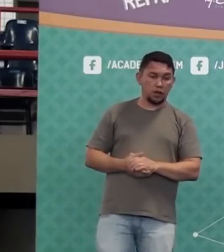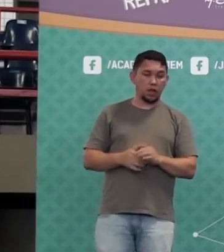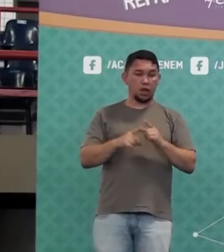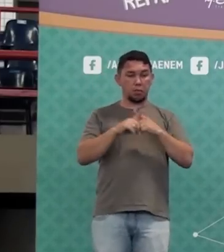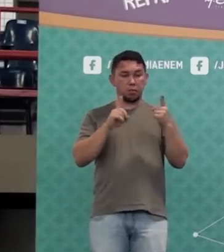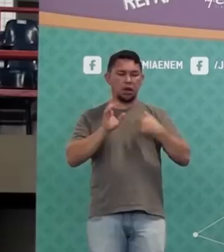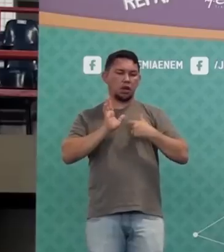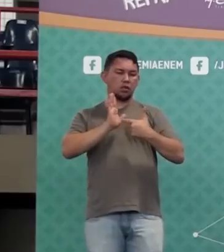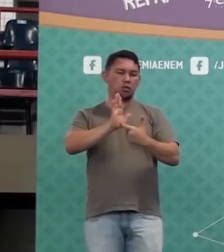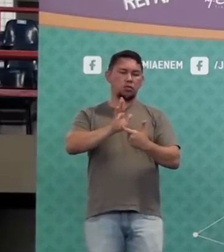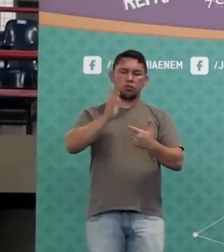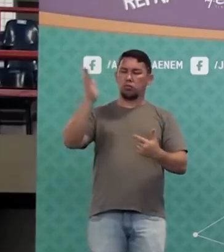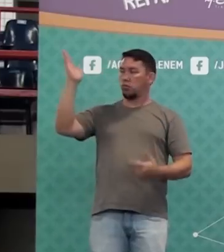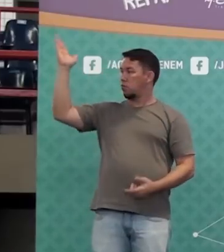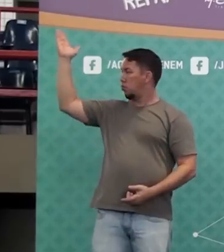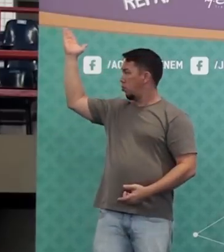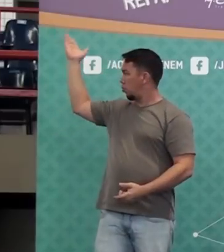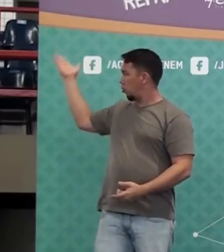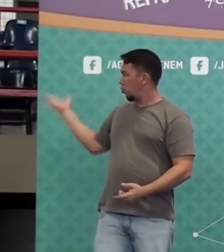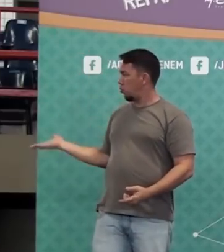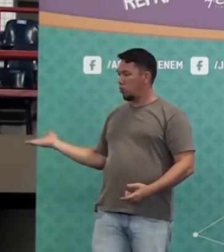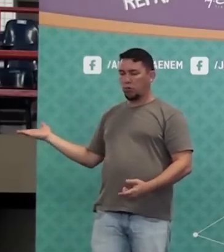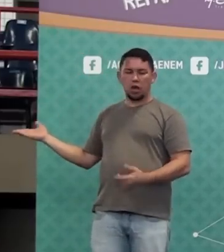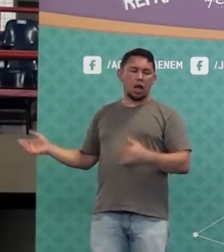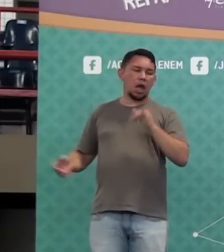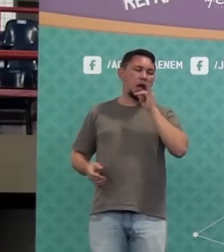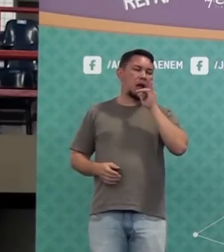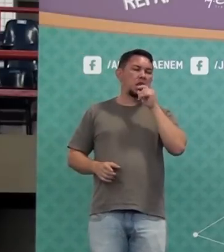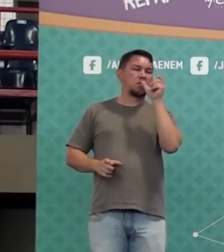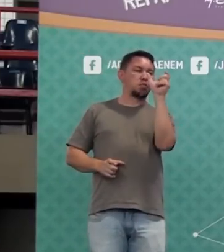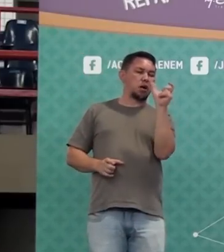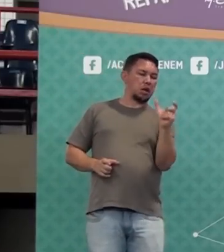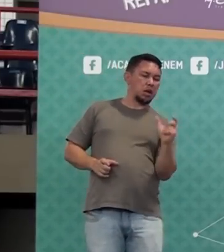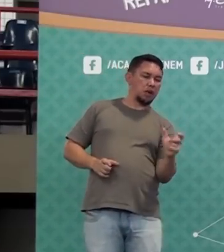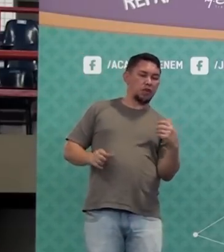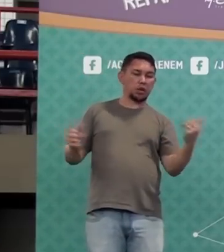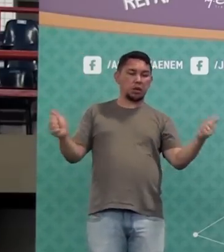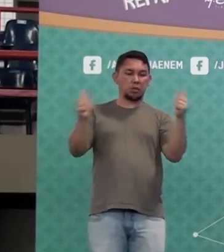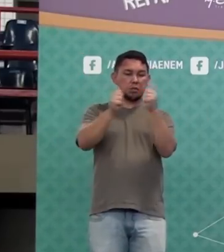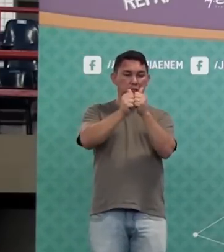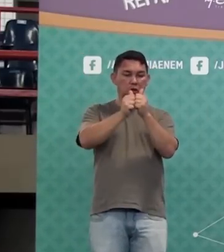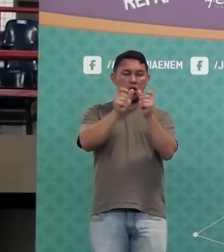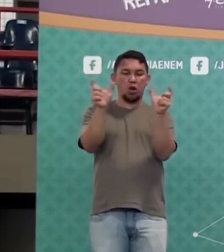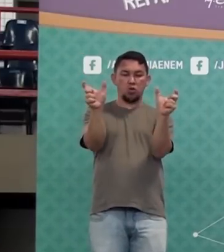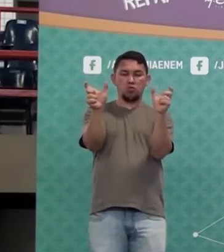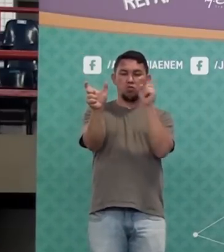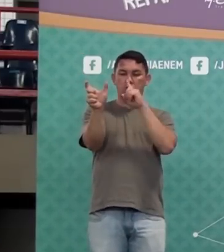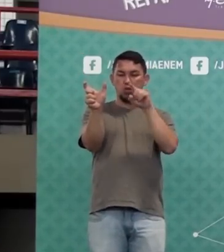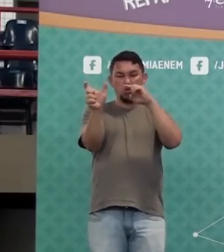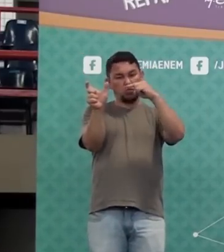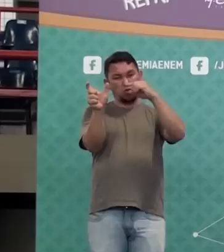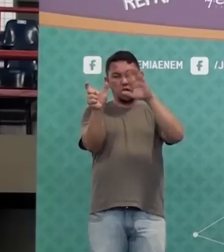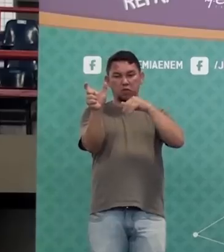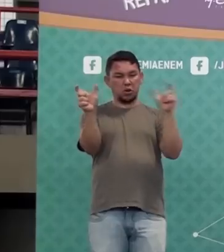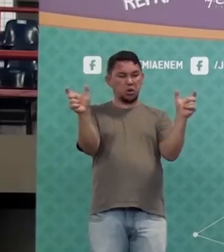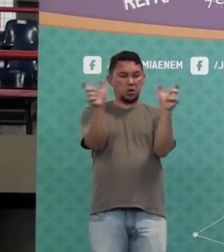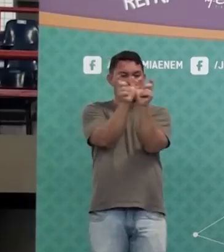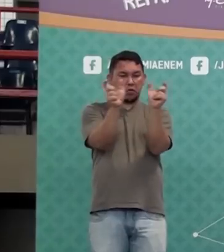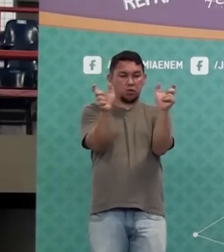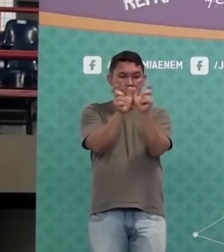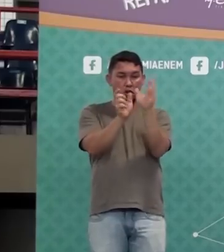Mais exemplos. Eu botei uma relação de palavras que são juntas. E eu coloquei a